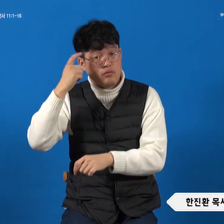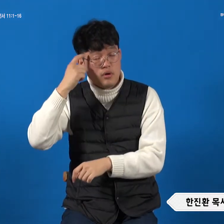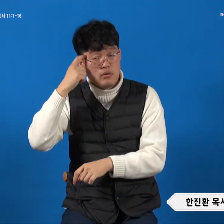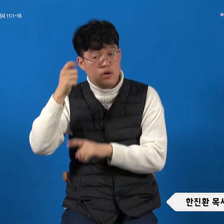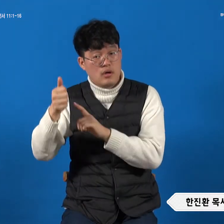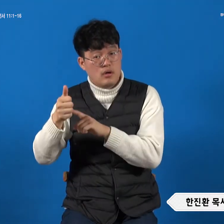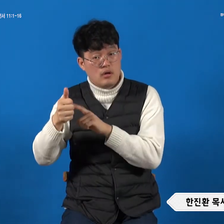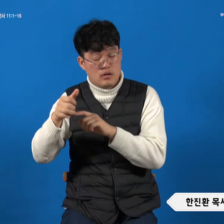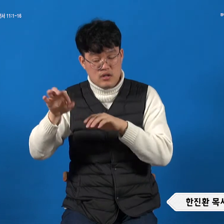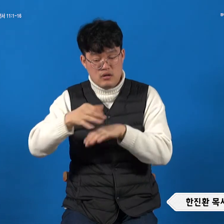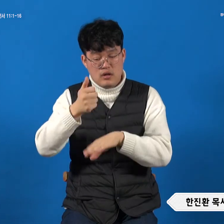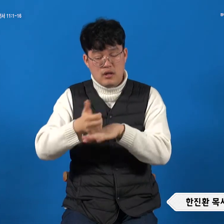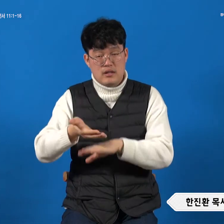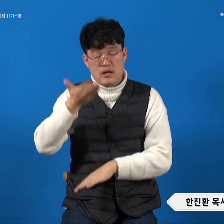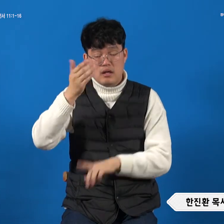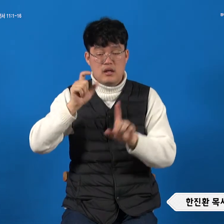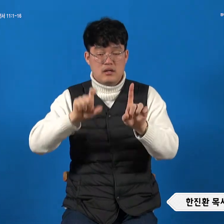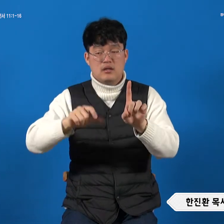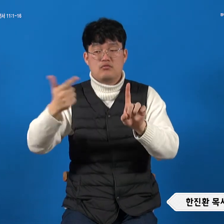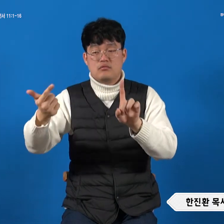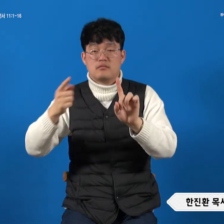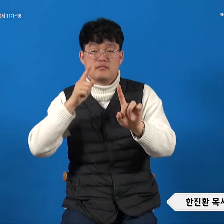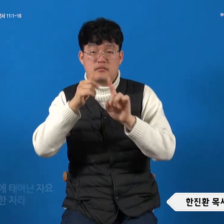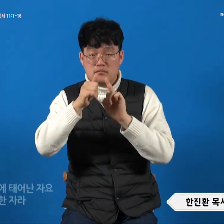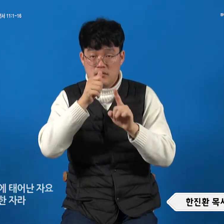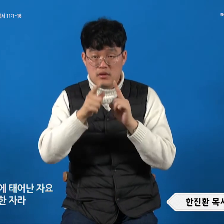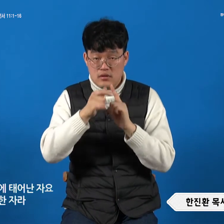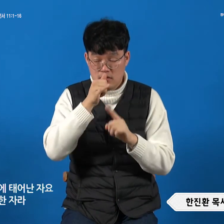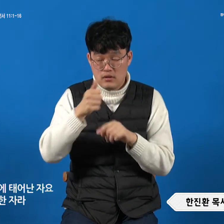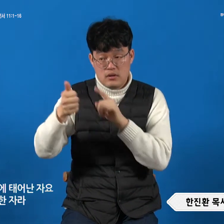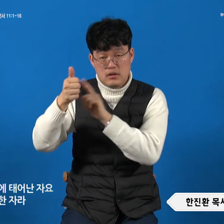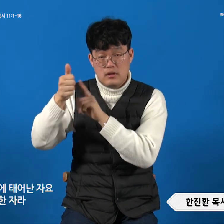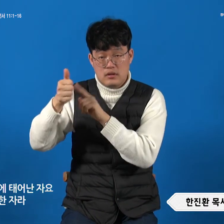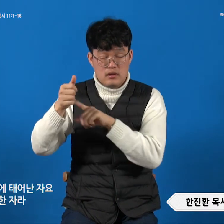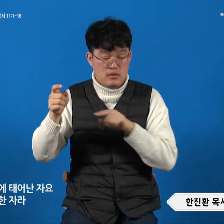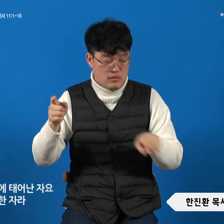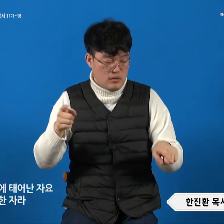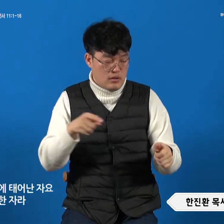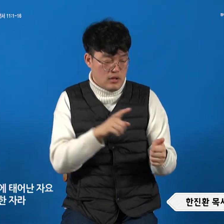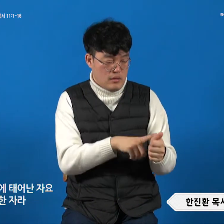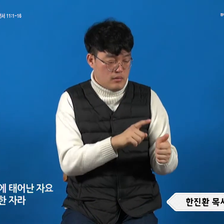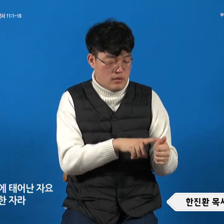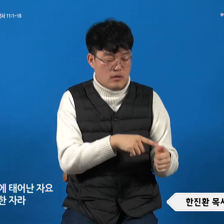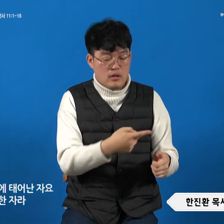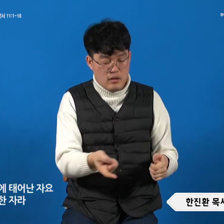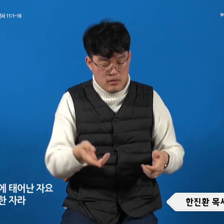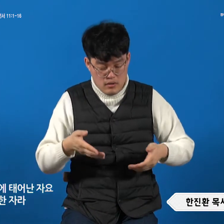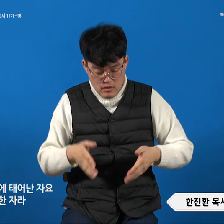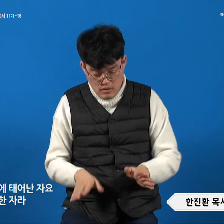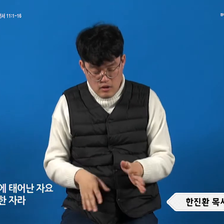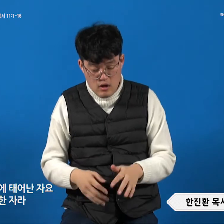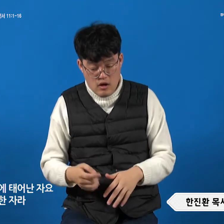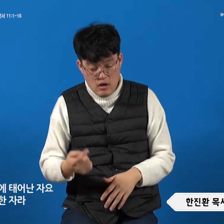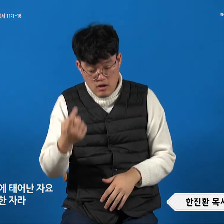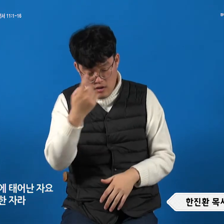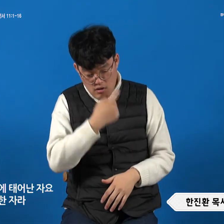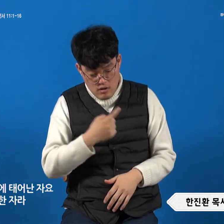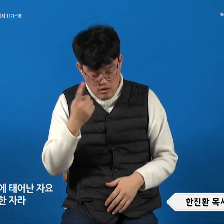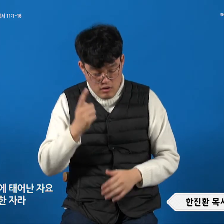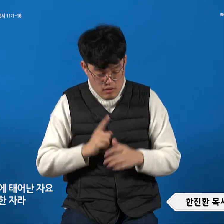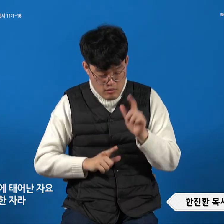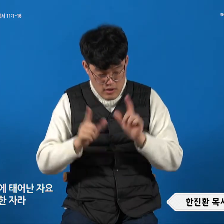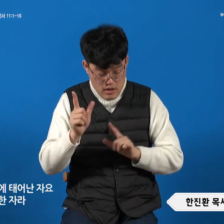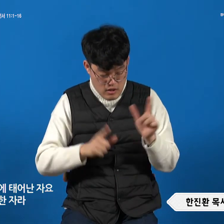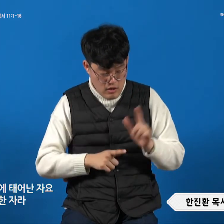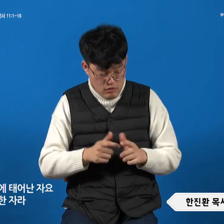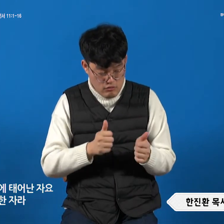잘못했느냐? 힌트가 열왕기상 1장 6절에 있습니다. 그는 압살롬 다음에 태어난 자요 용모가 심히